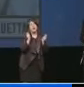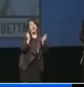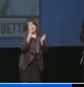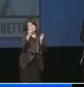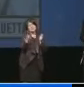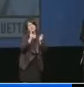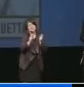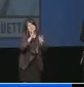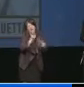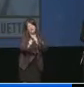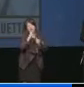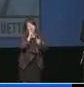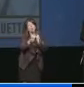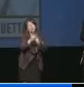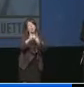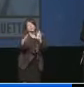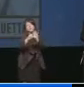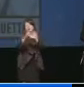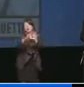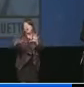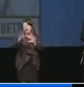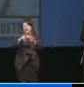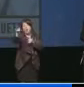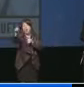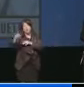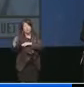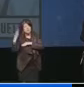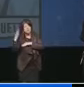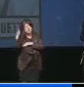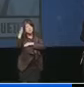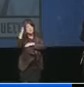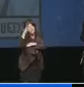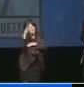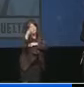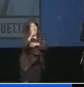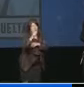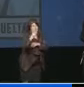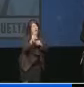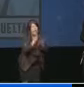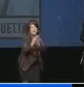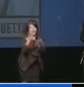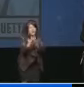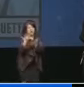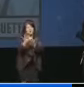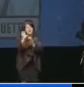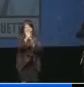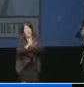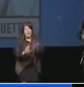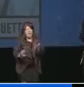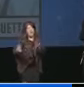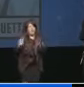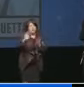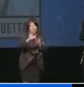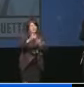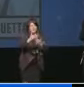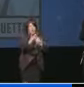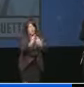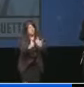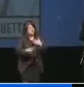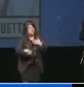più noti nel nostro continente ha intrapreso un viaggio per raccontare l'Europa del sovranismo in un reportage dove si mescolano